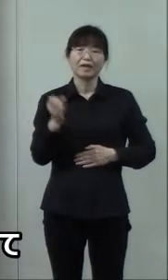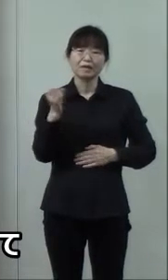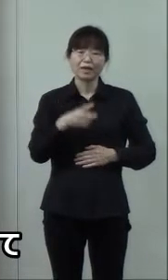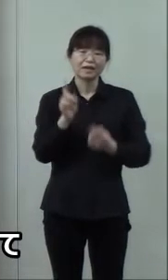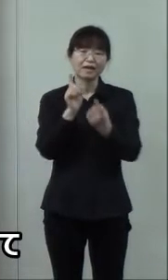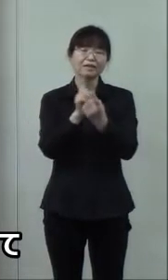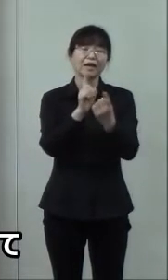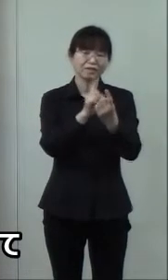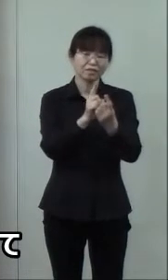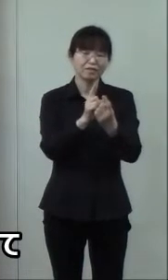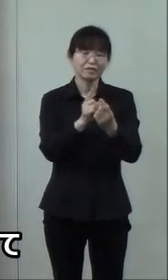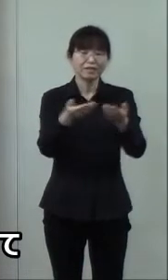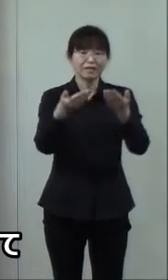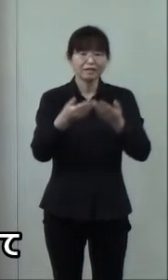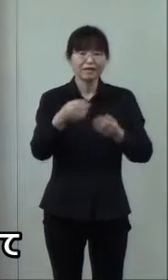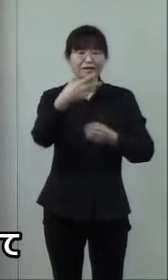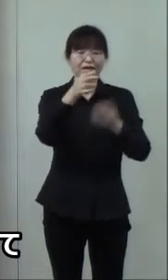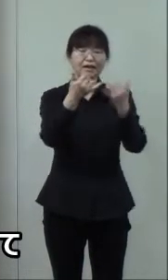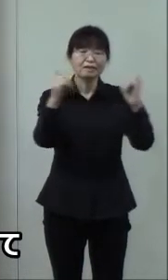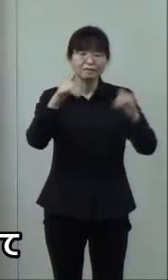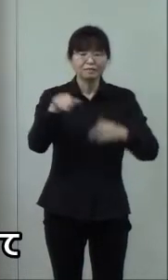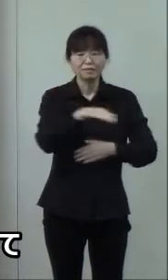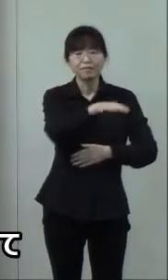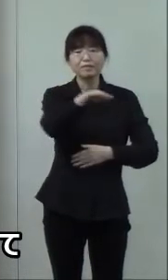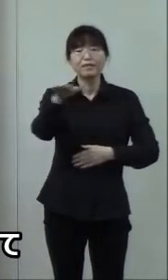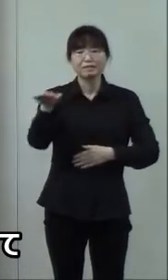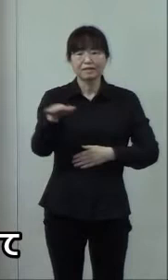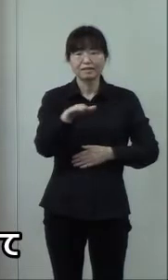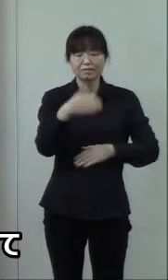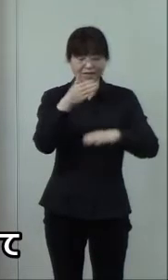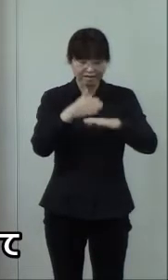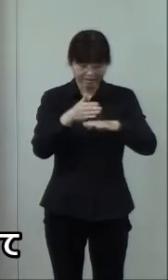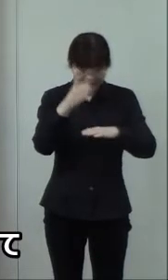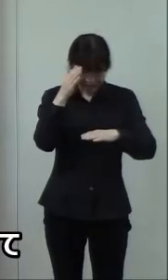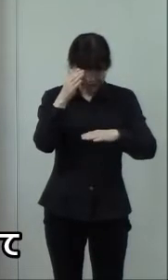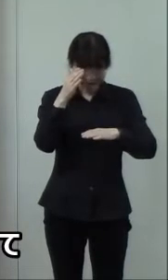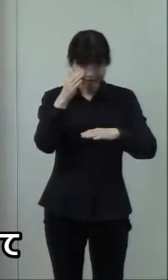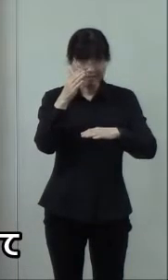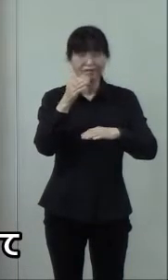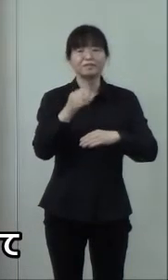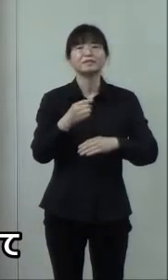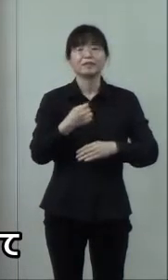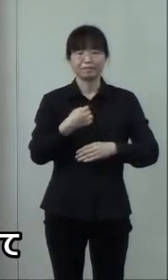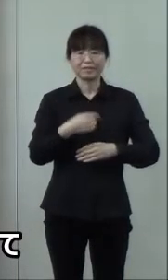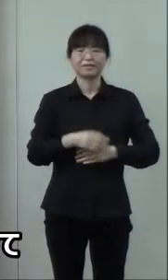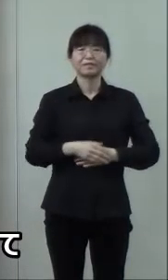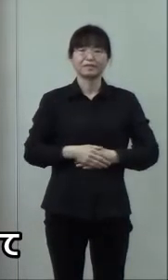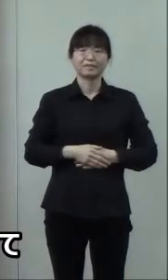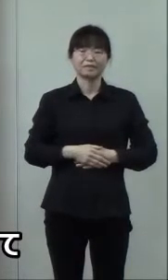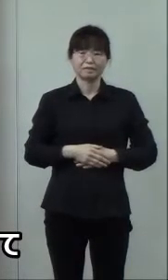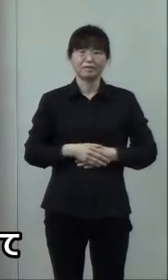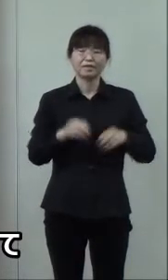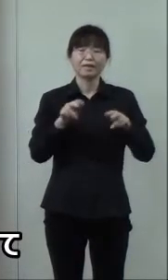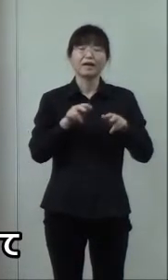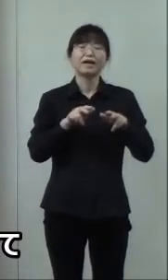皆さん方、市民の皆さん方には大変に感謝もするところであります。あと政策的